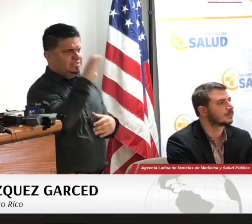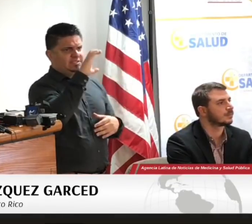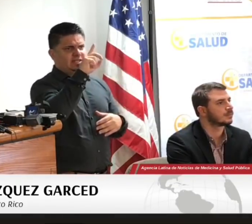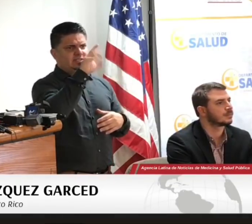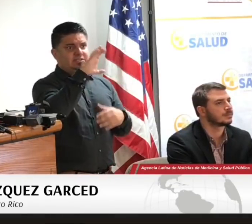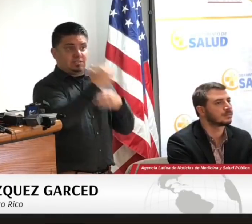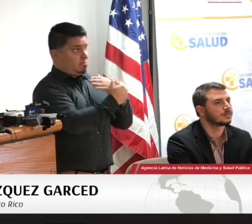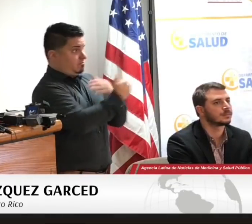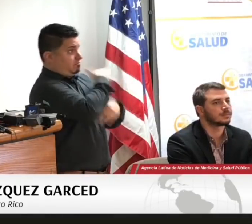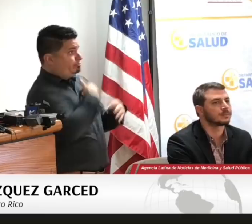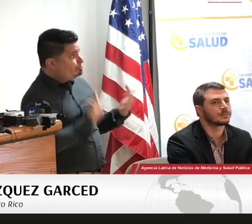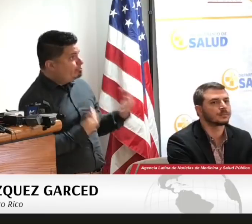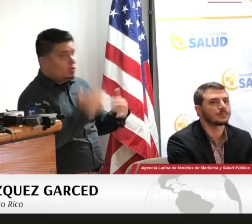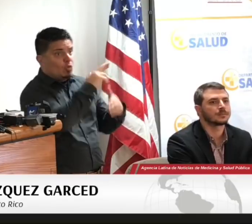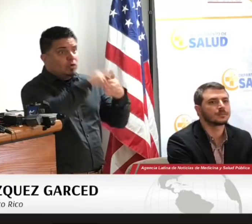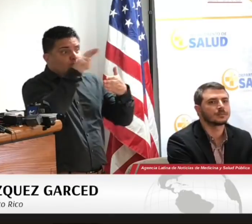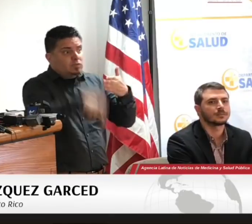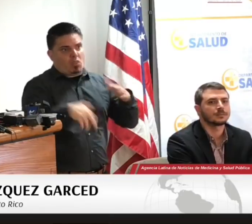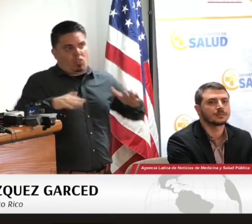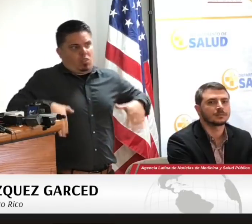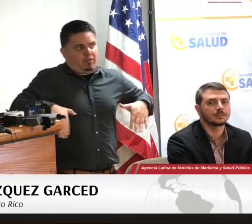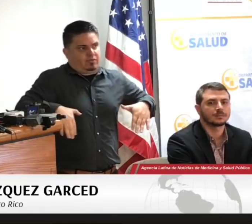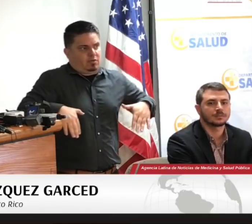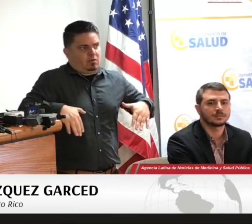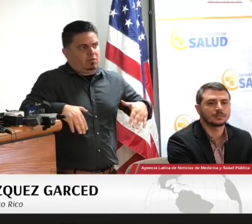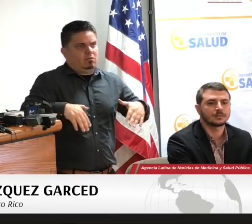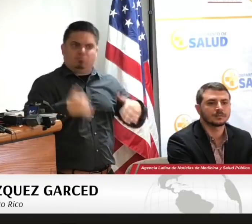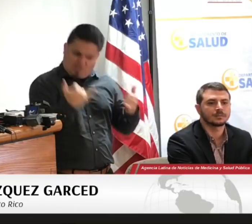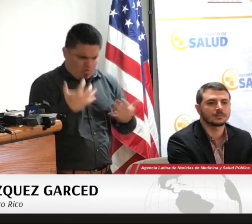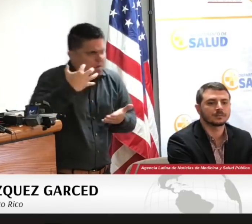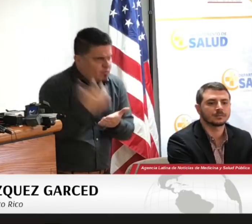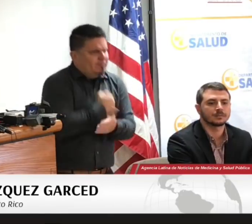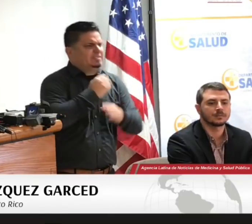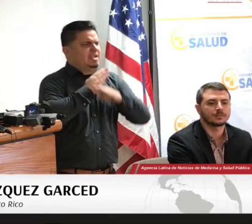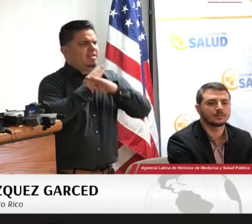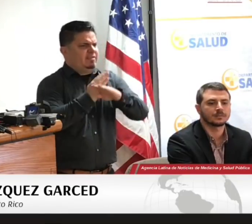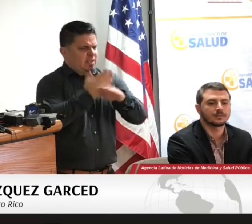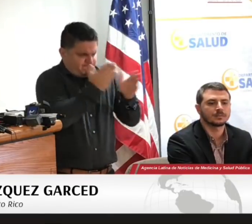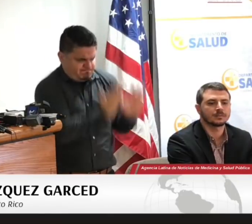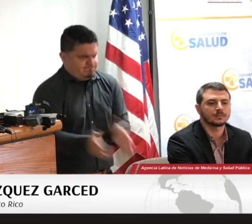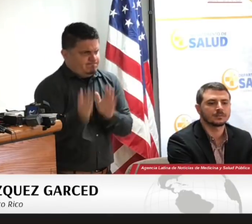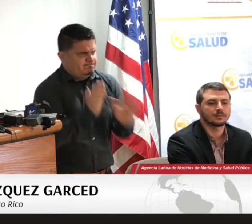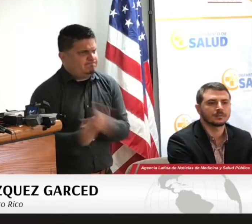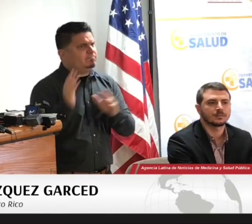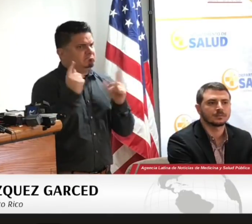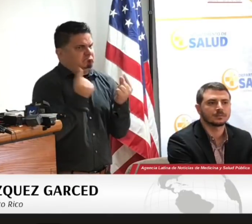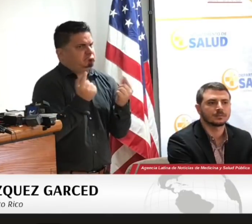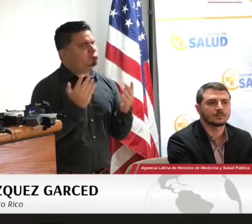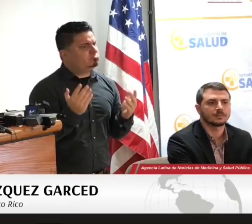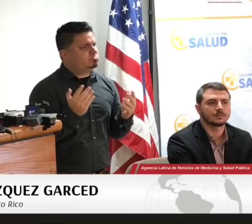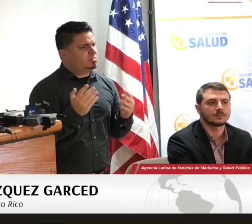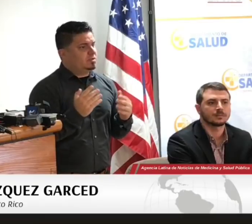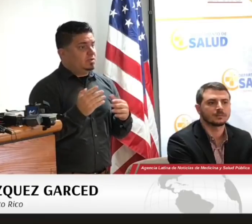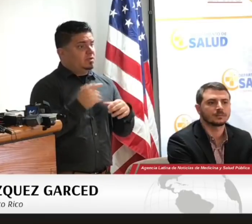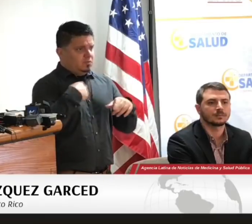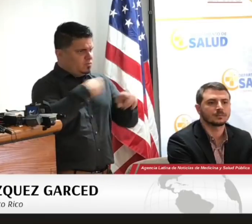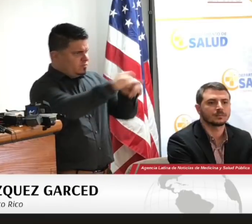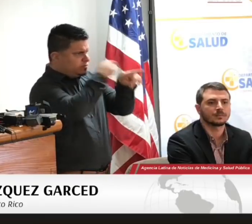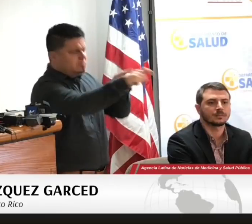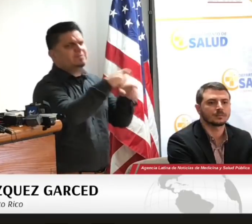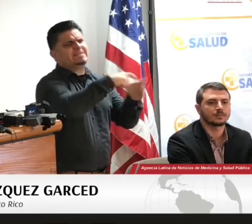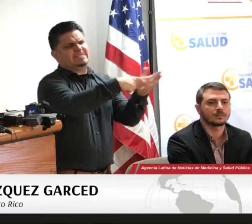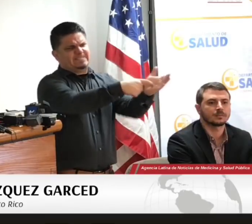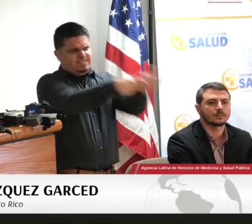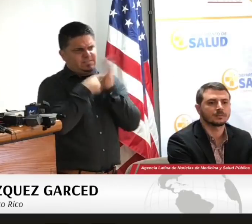en nuestra jurisdicción podamos realizar esas pruebas. Así que en esa llamada se le ha indicado que yo le exijo